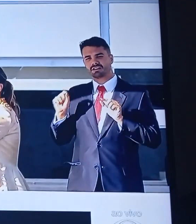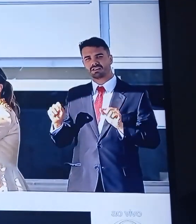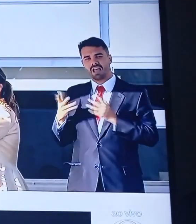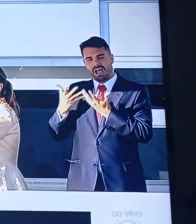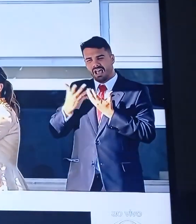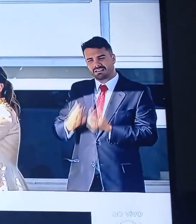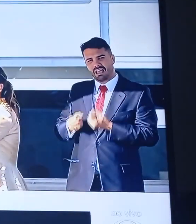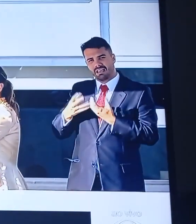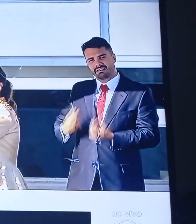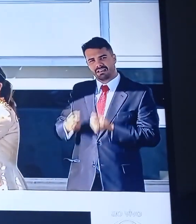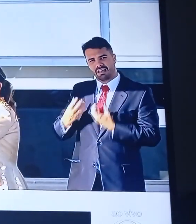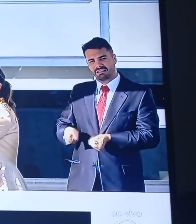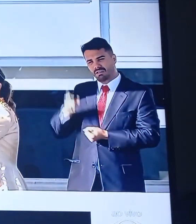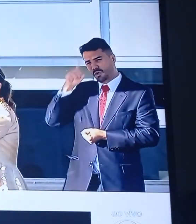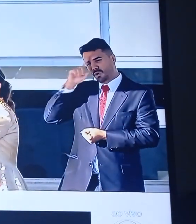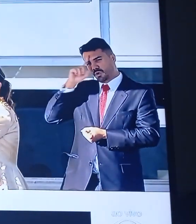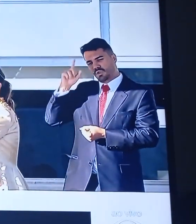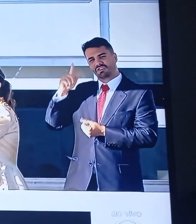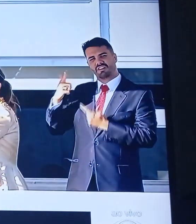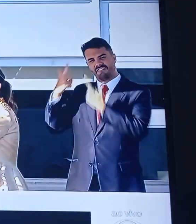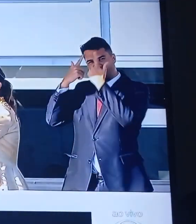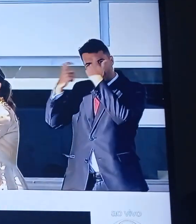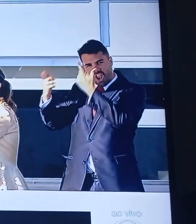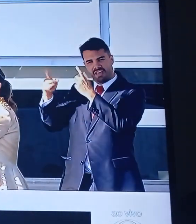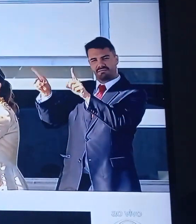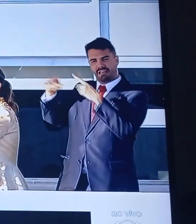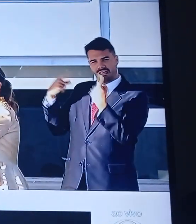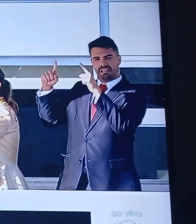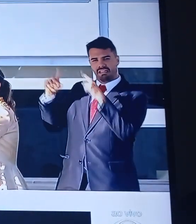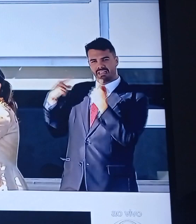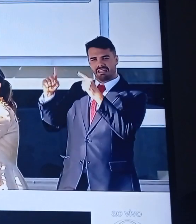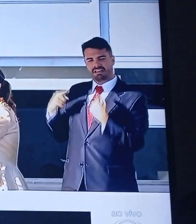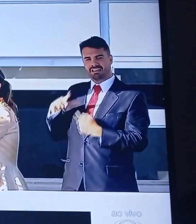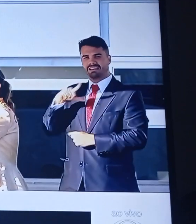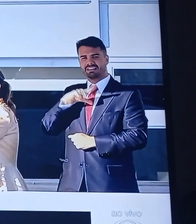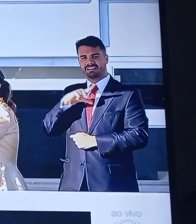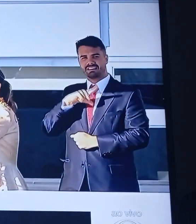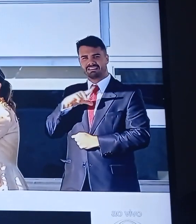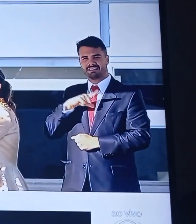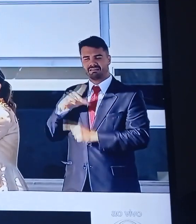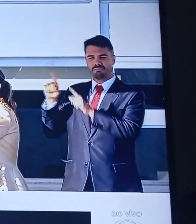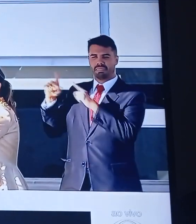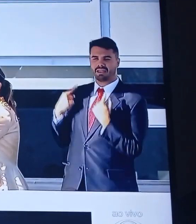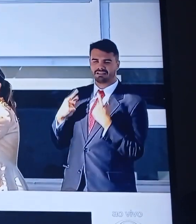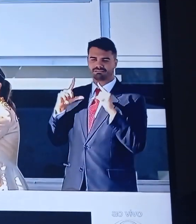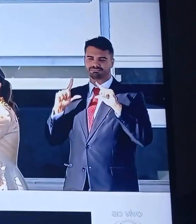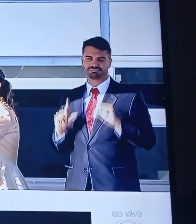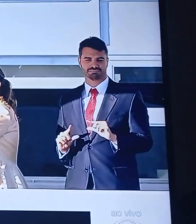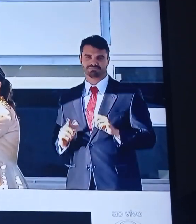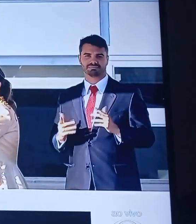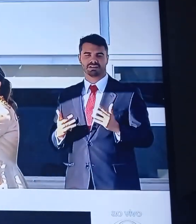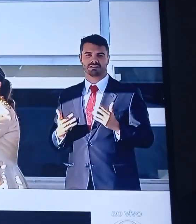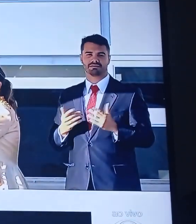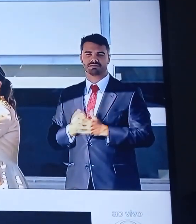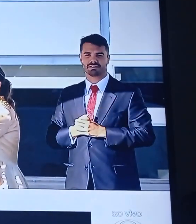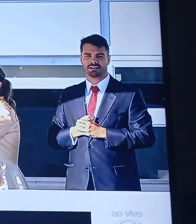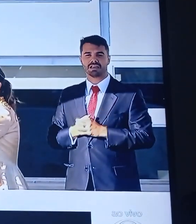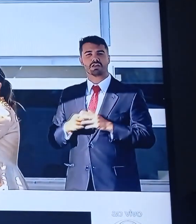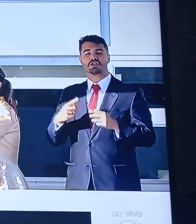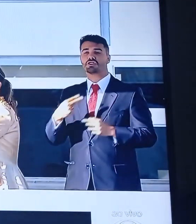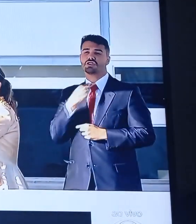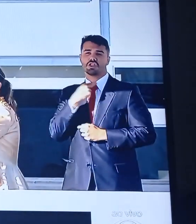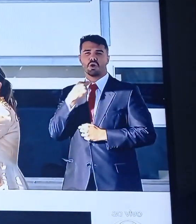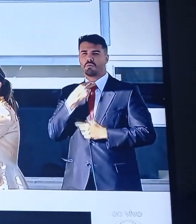submetidas diariamente à violência nas ruas e dentro de suas próprias casas. É inadmissível